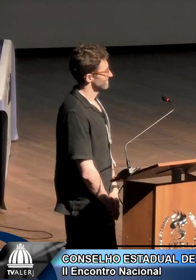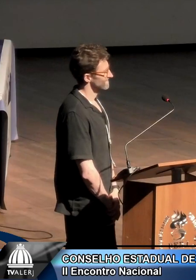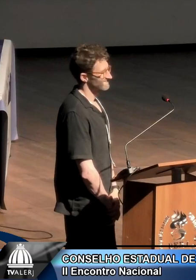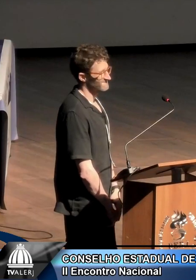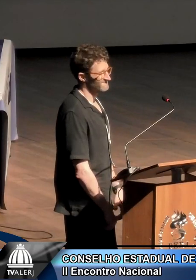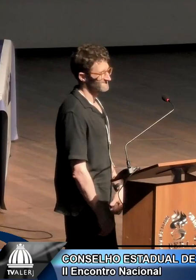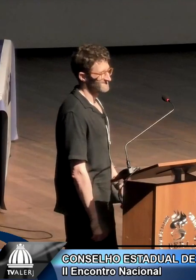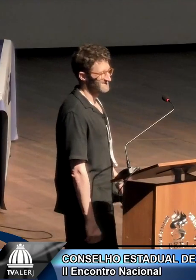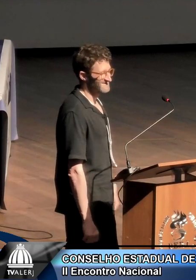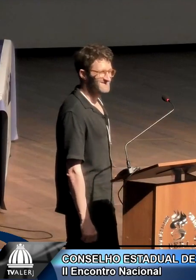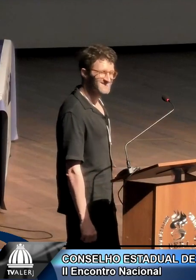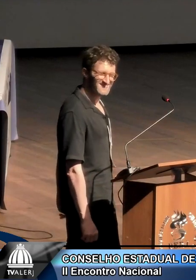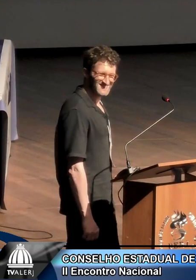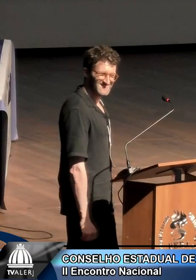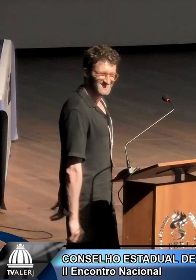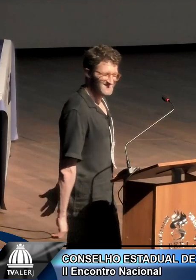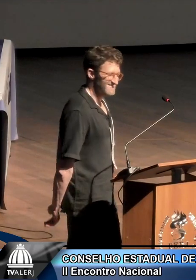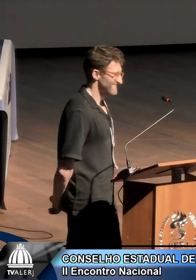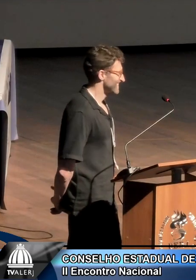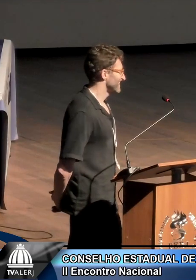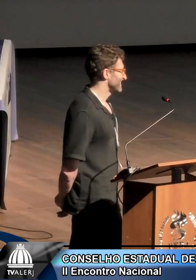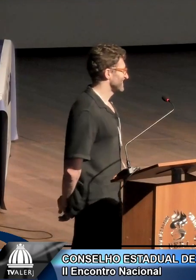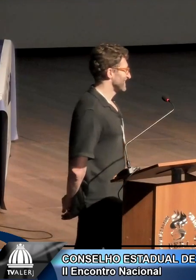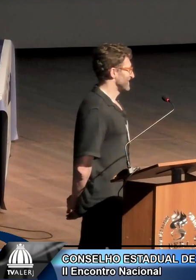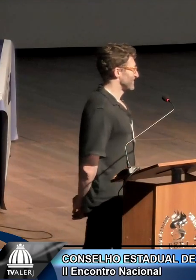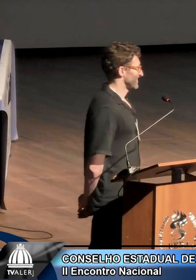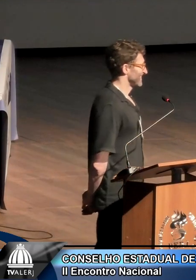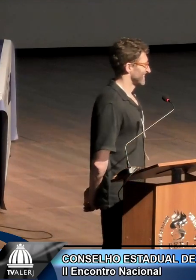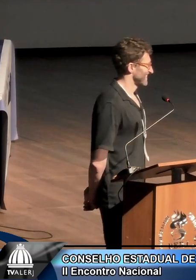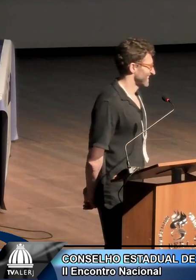né Gente pelo amor de Deus